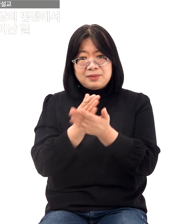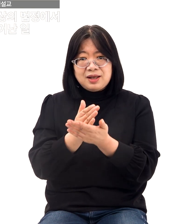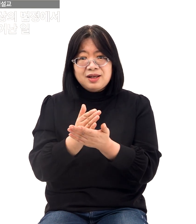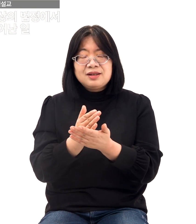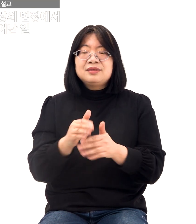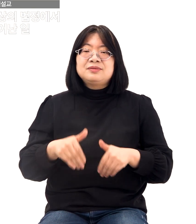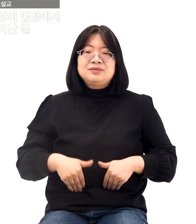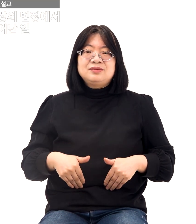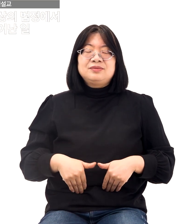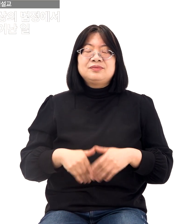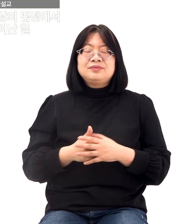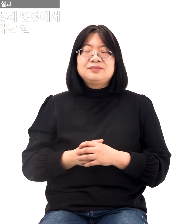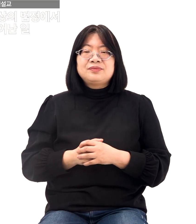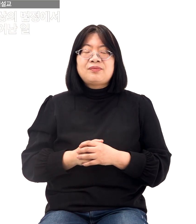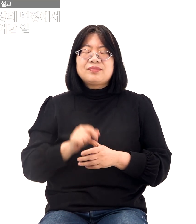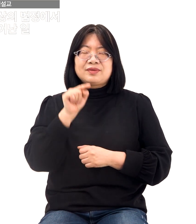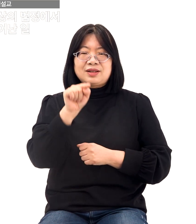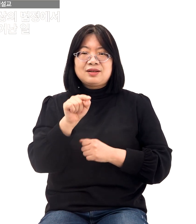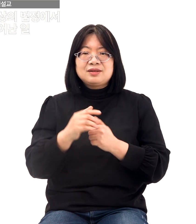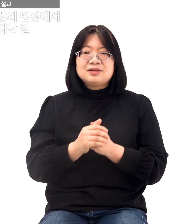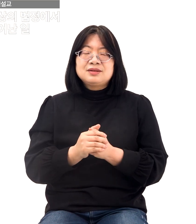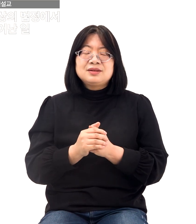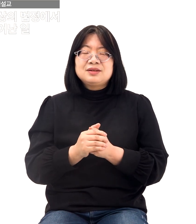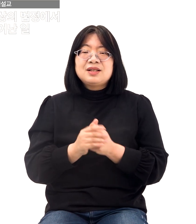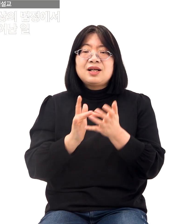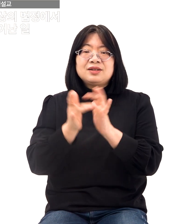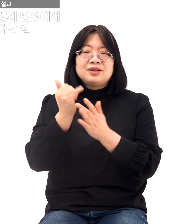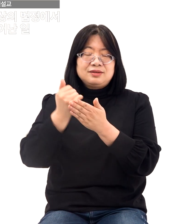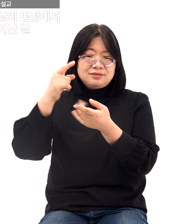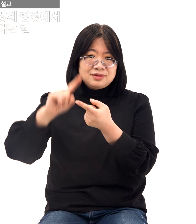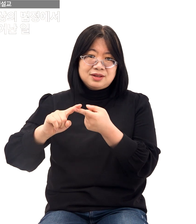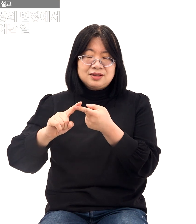돼요. 그것이 그분에 대한